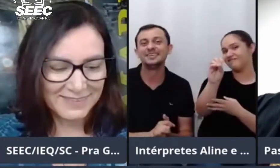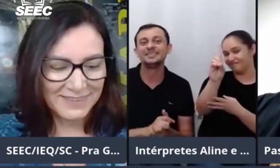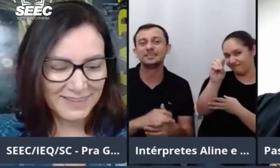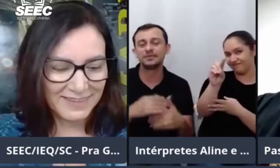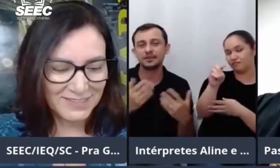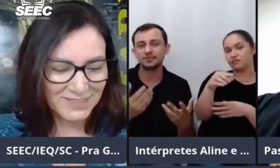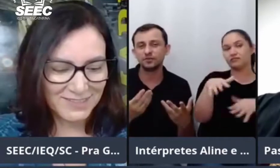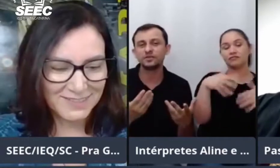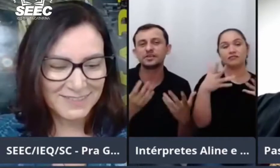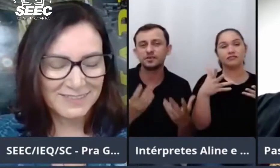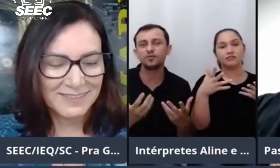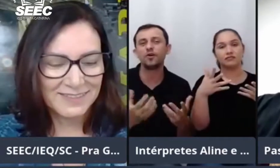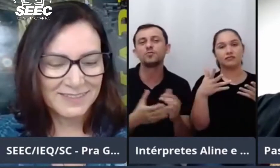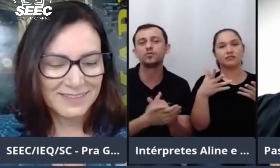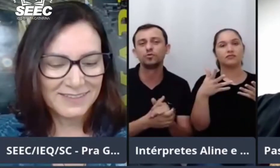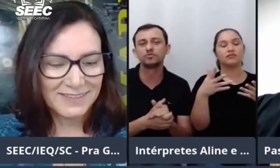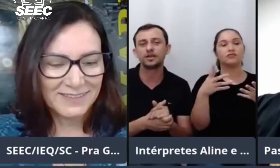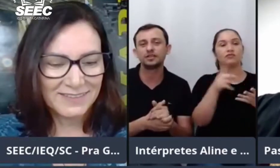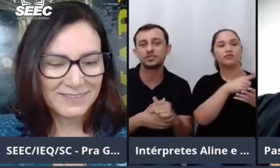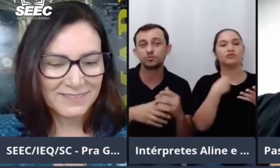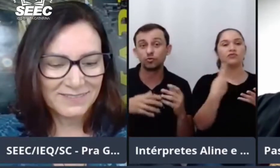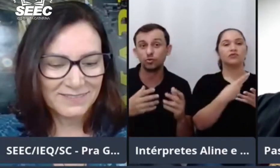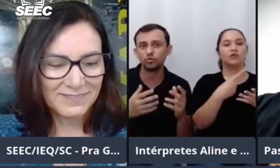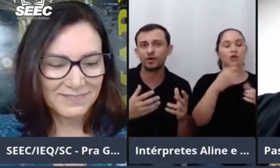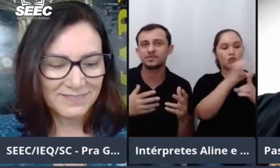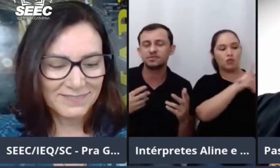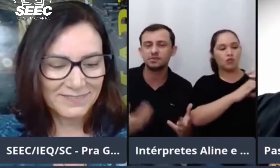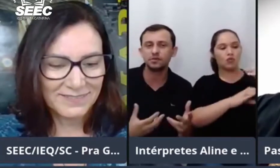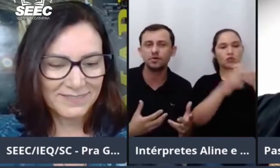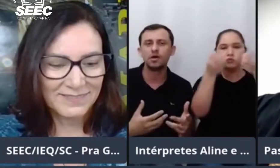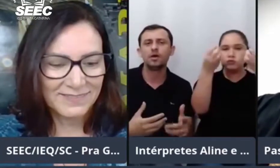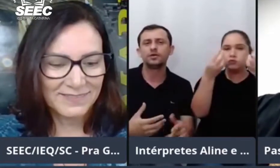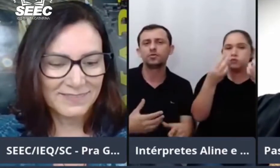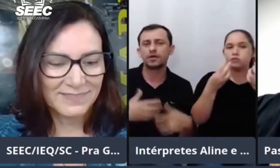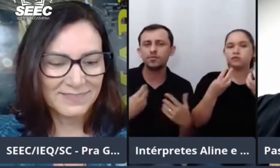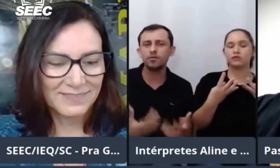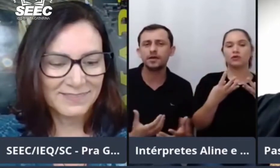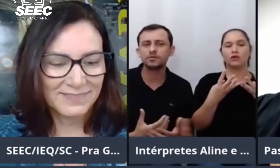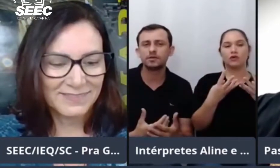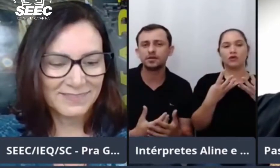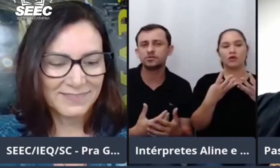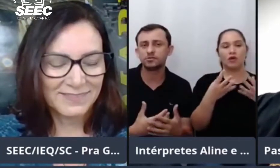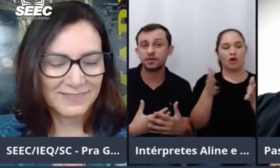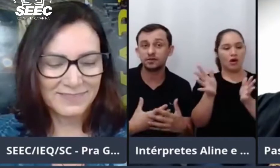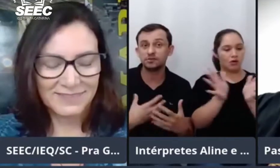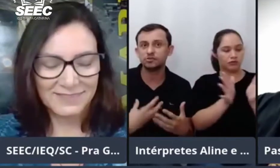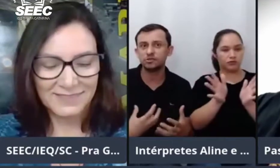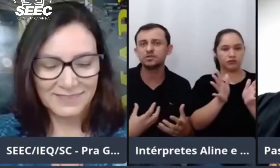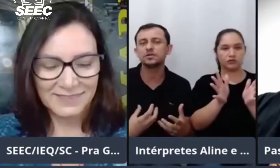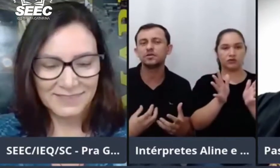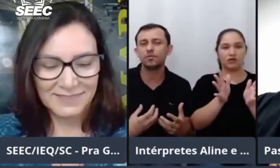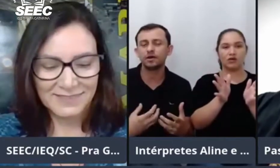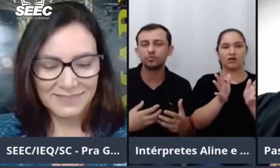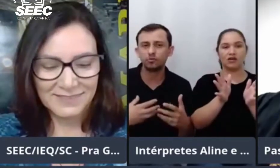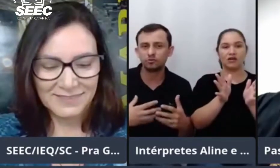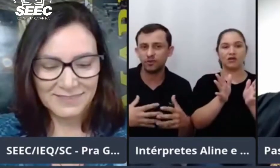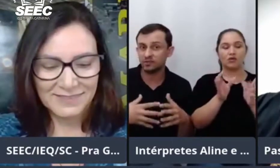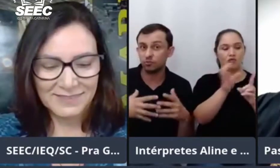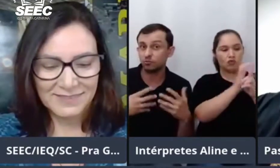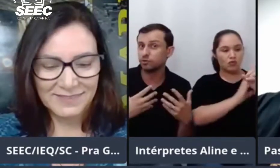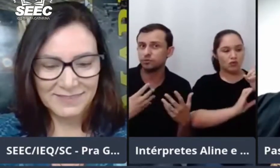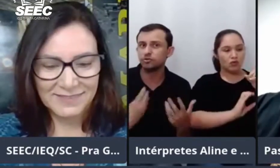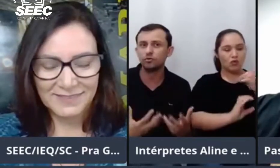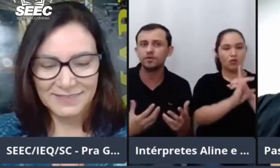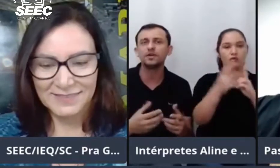Jó. Então, dessa forma o culto, né? Deixamos o culto acessível. Em qualquer momento que ele sentisse